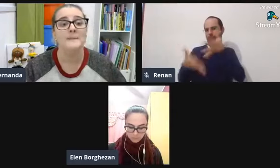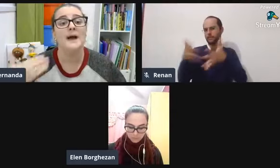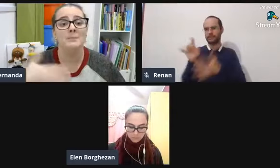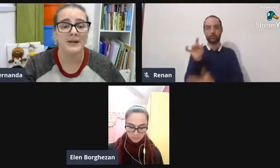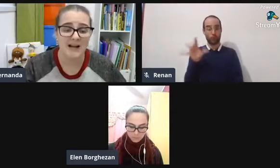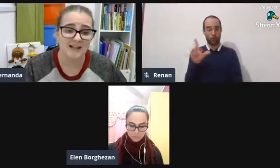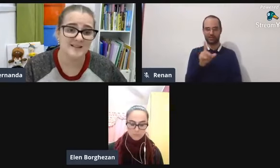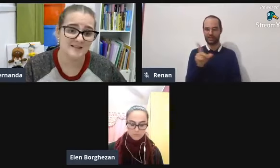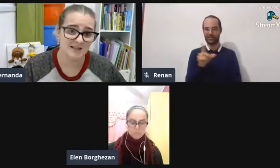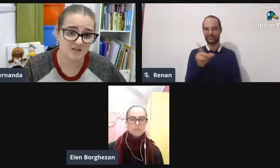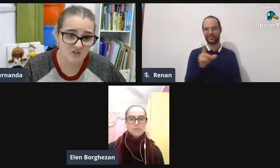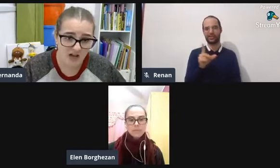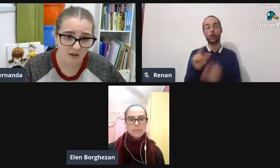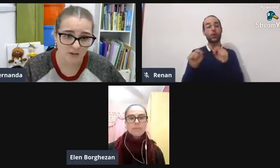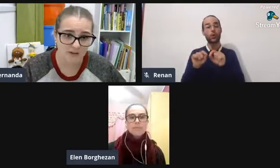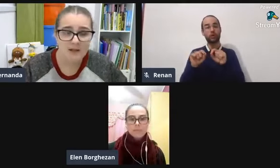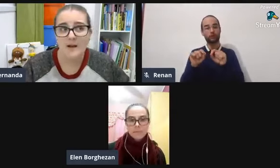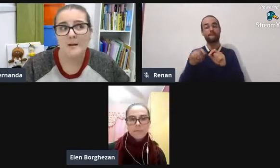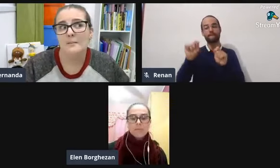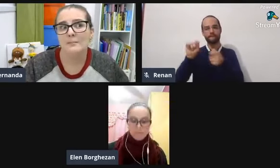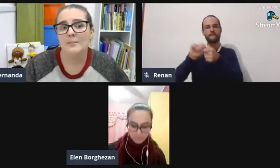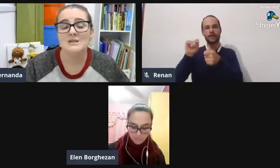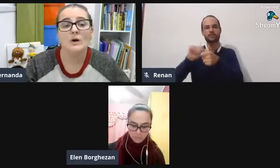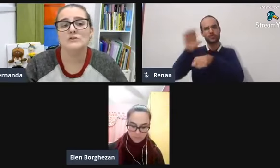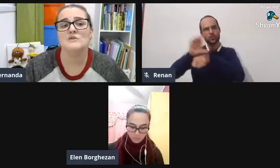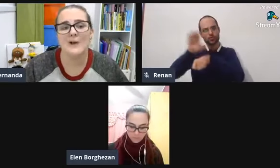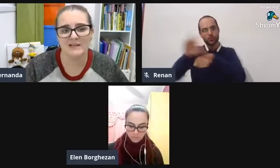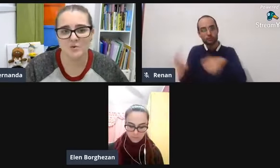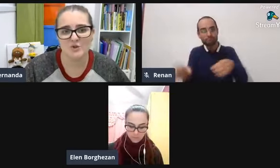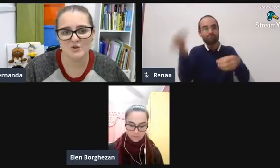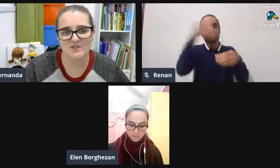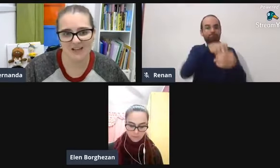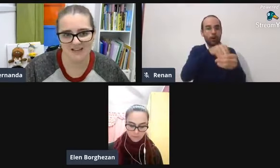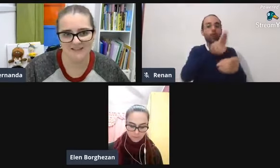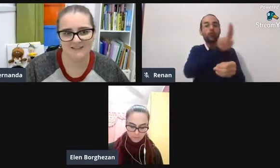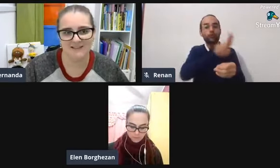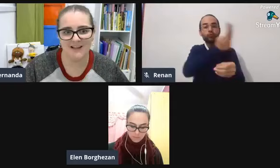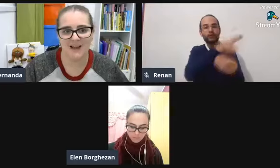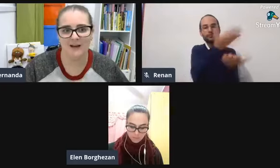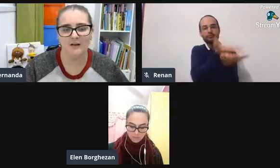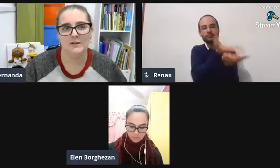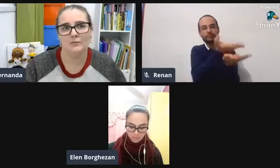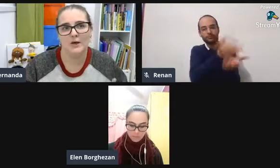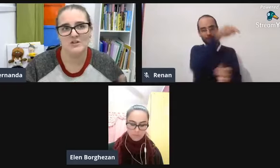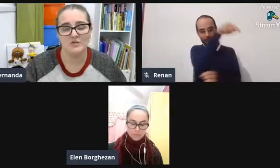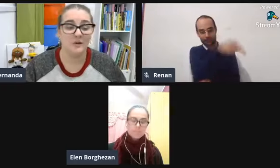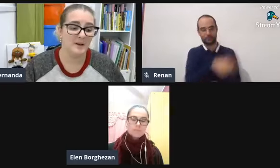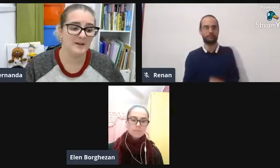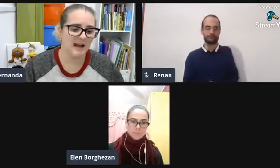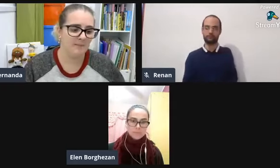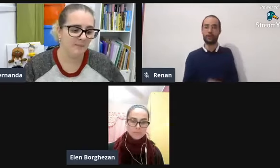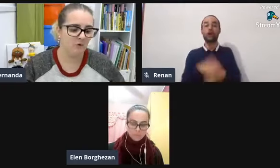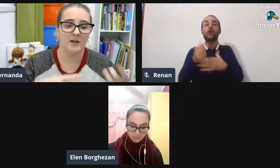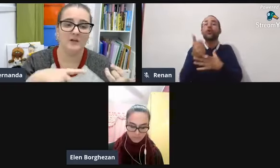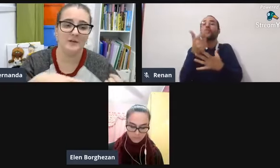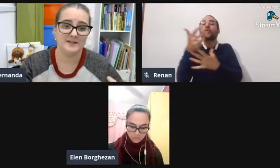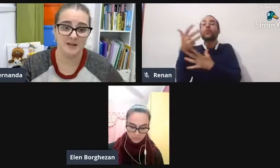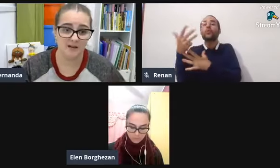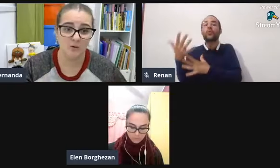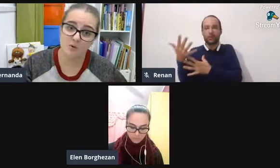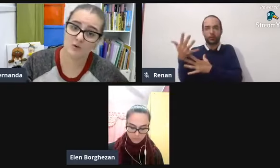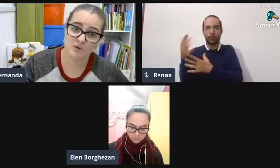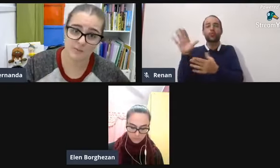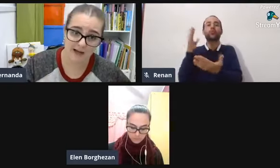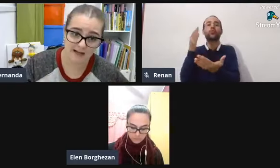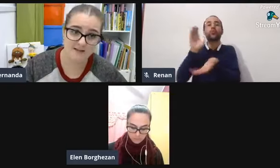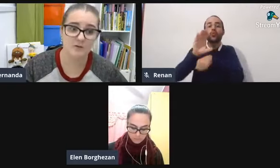coisas aplicadas à sala de aula. Mas quantos mais cursos tem, né? Então, a gente for pensar, tu tem que